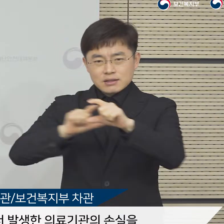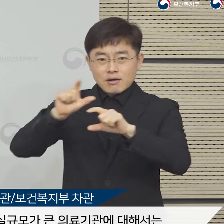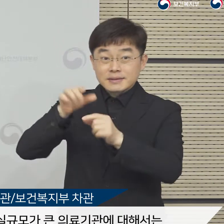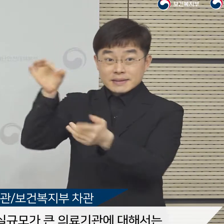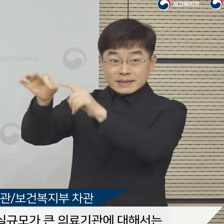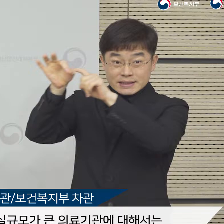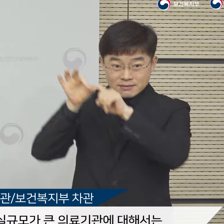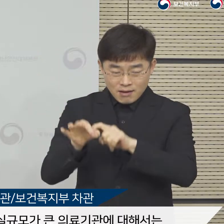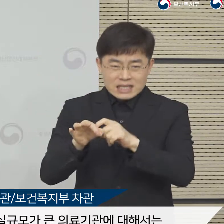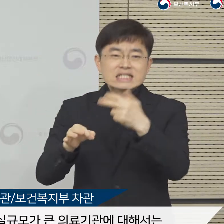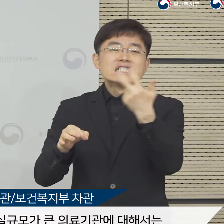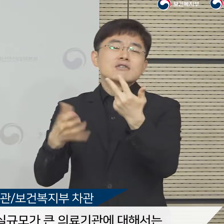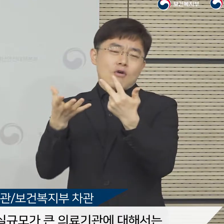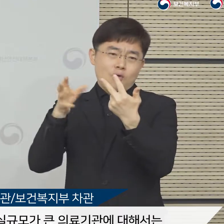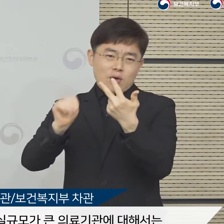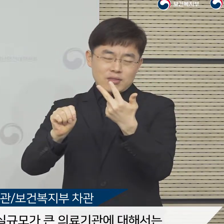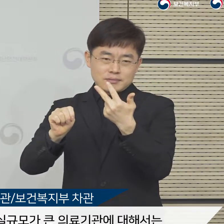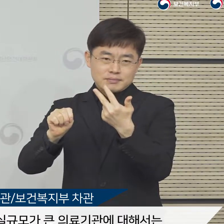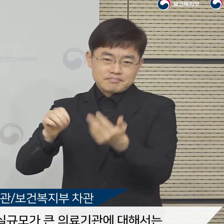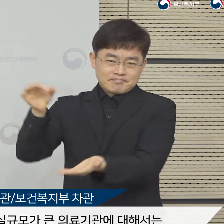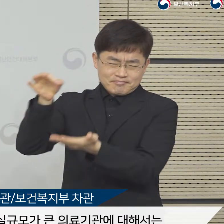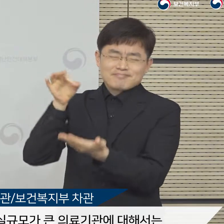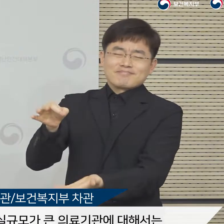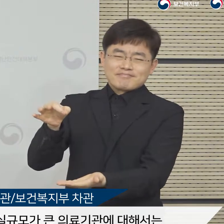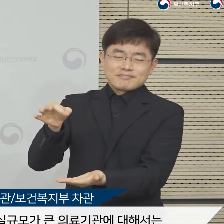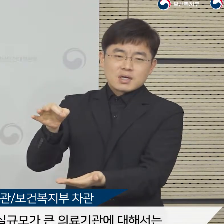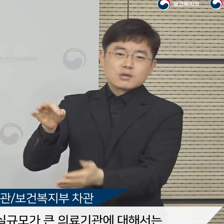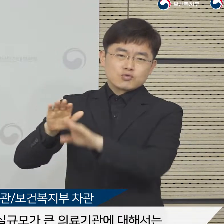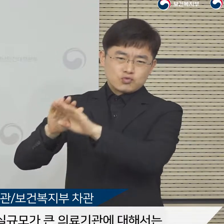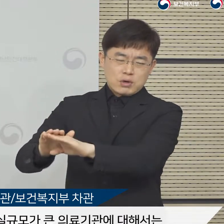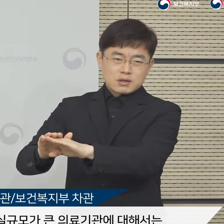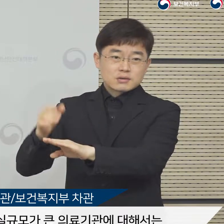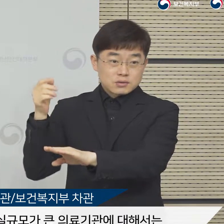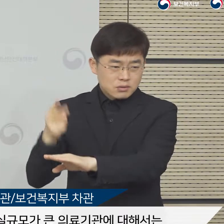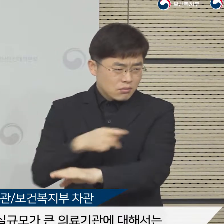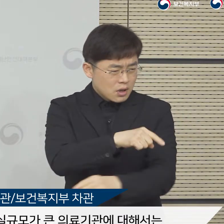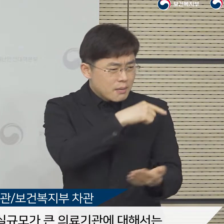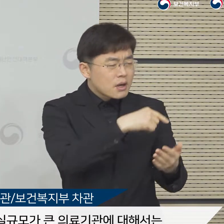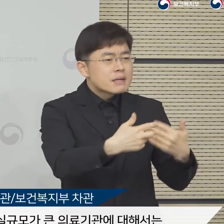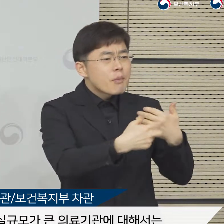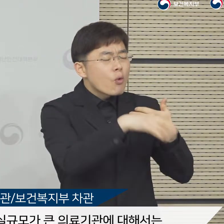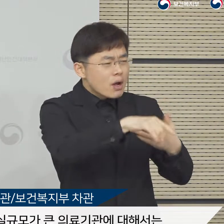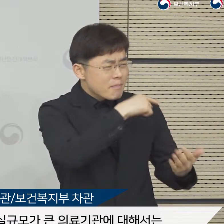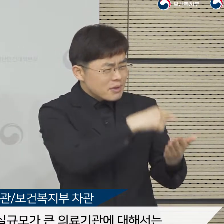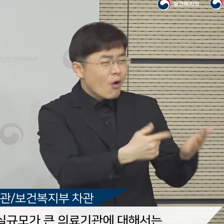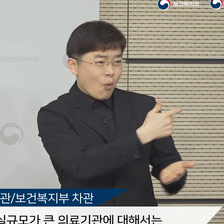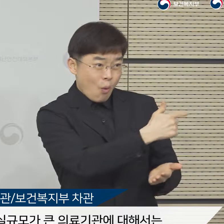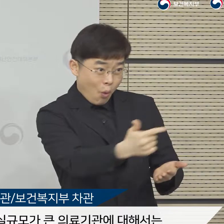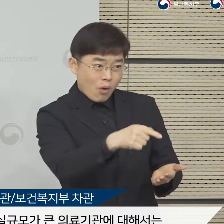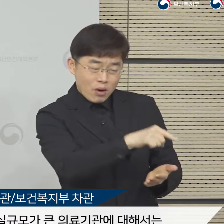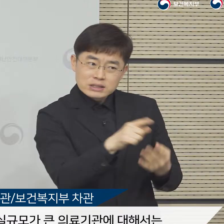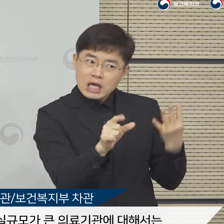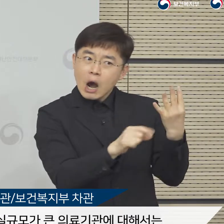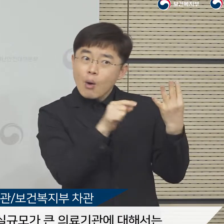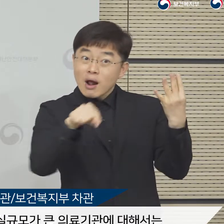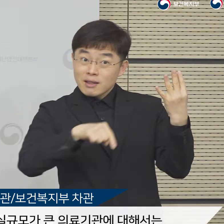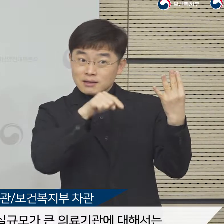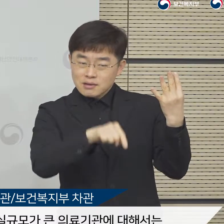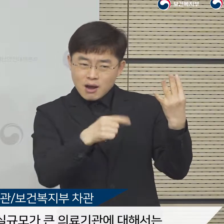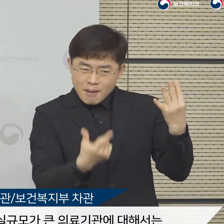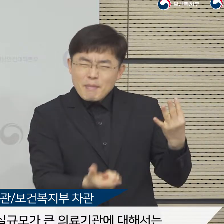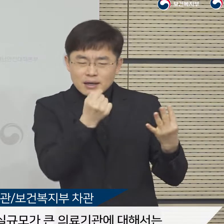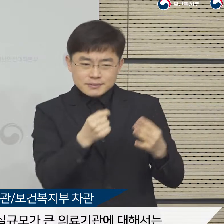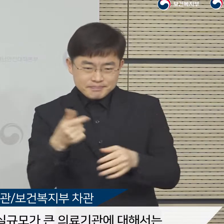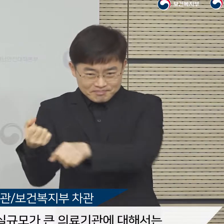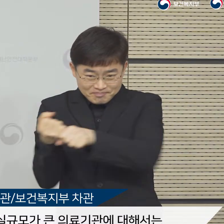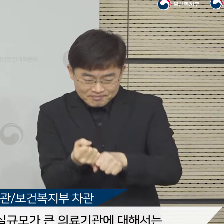통하여 7천억 원의 재원을 우선 마련하였고 손실 규모가 큰 의료기관에 대해서는 4월 중에 조기